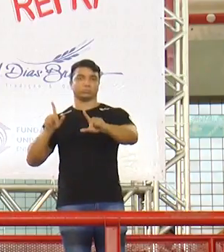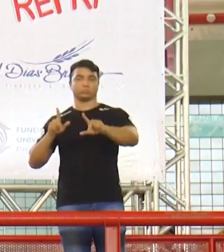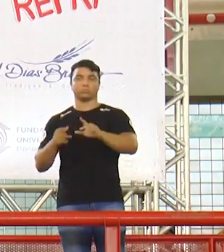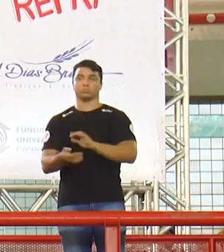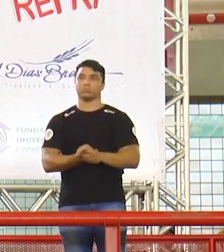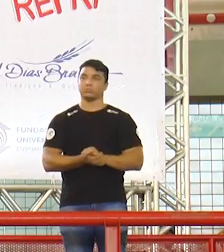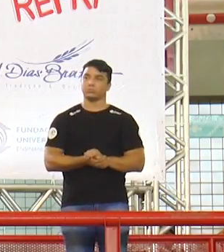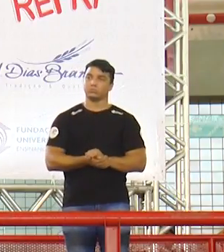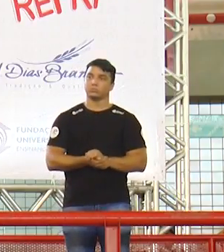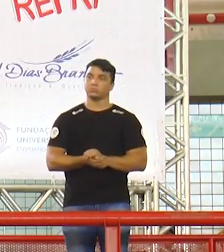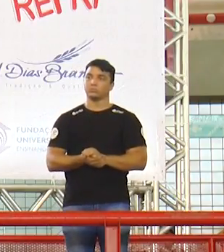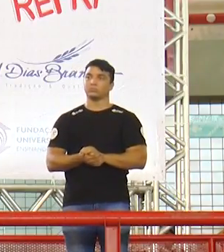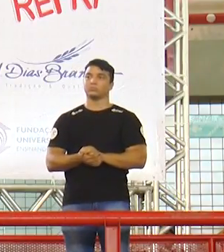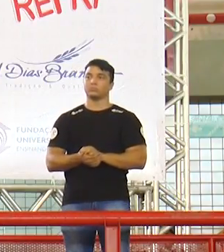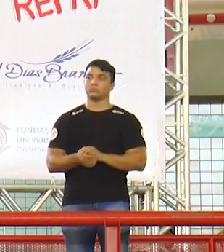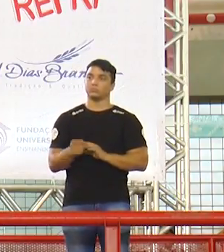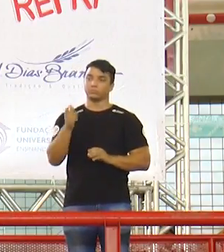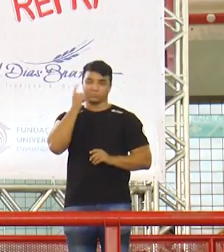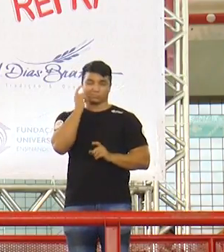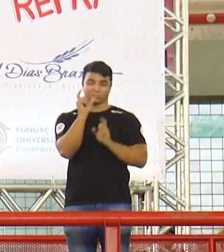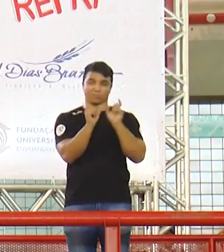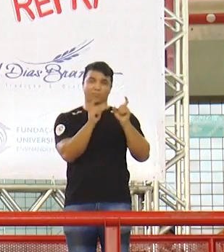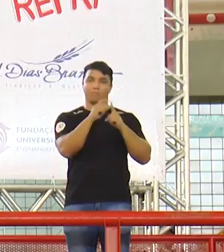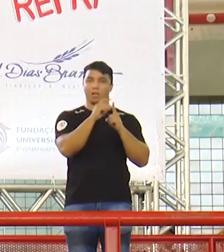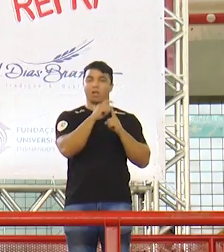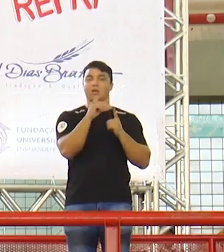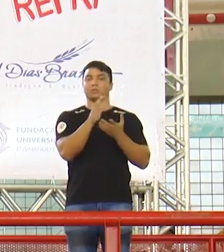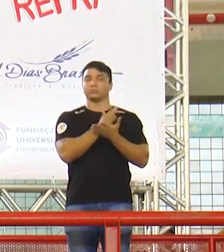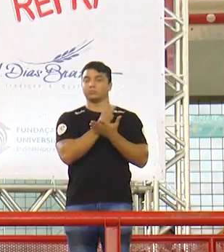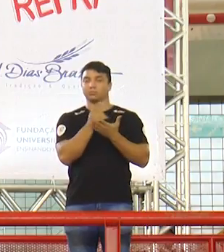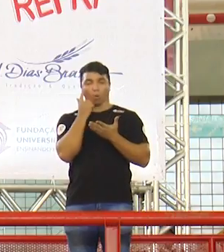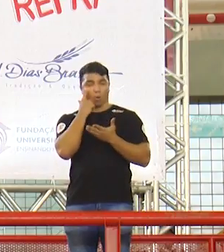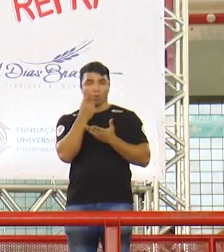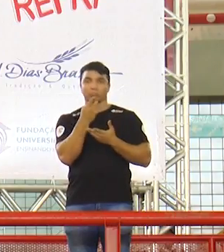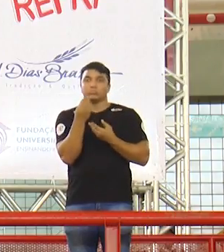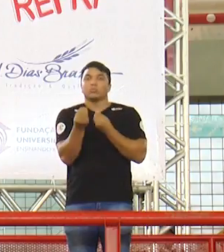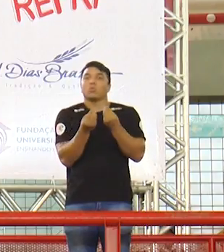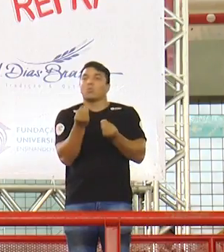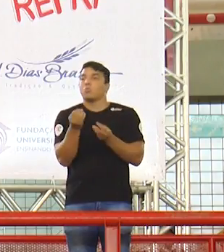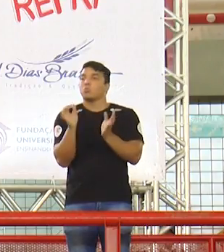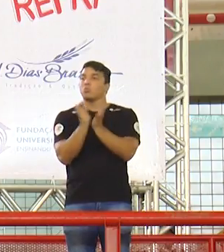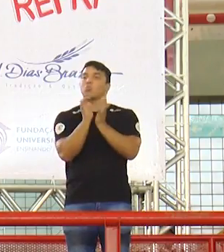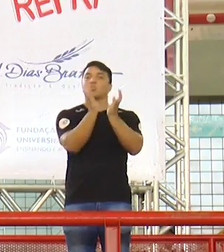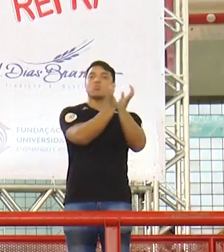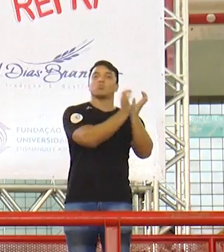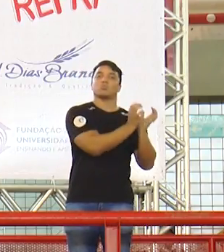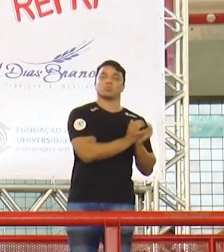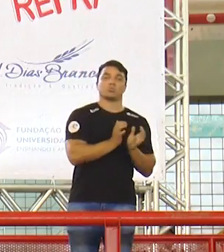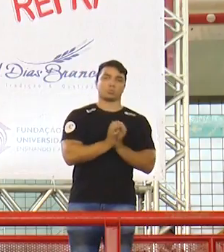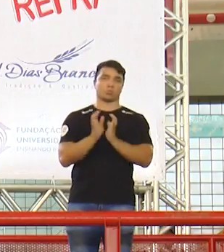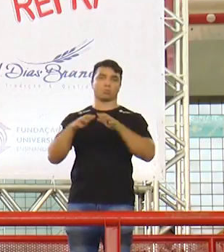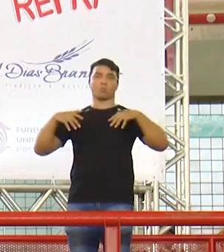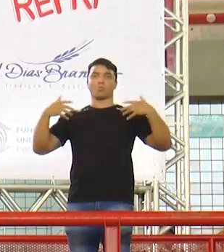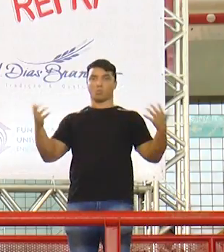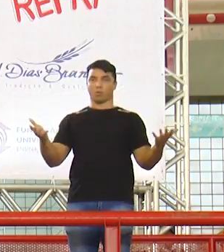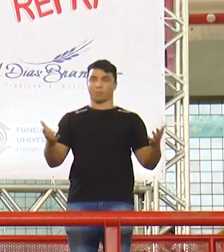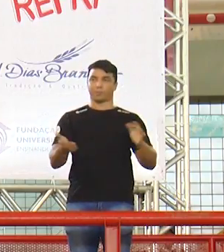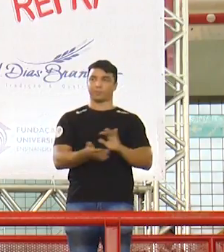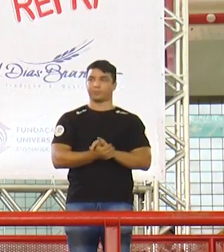Deixa eu colocar aqui umas palavras, aí você me diz qual é o grupo